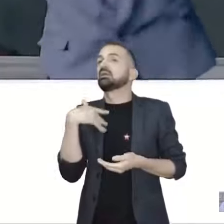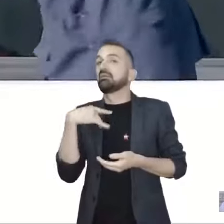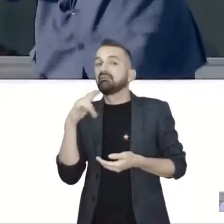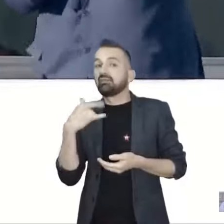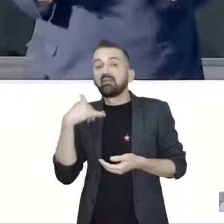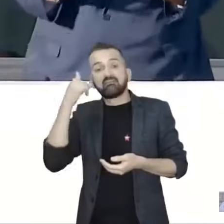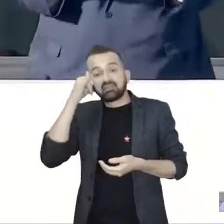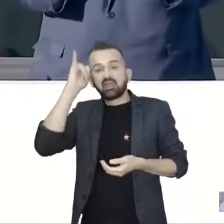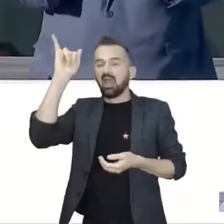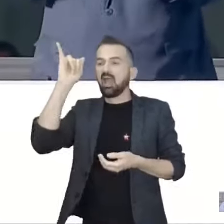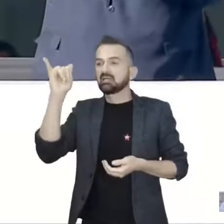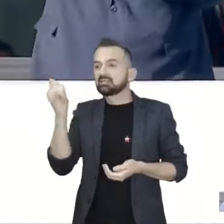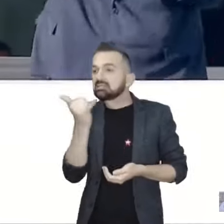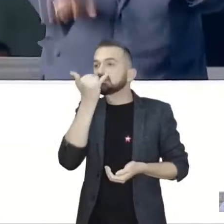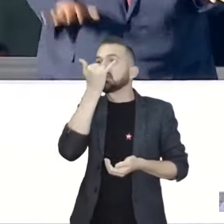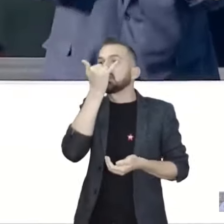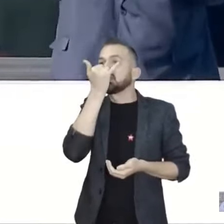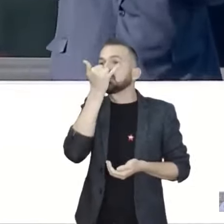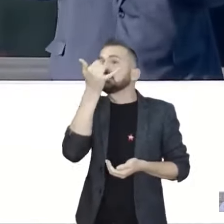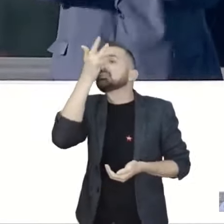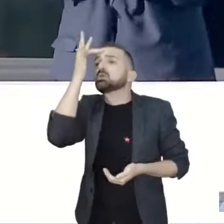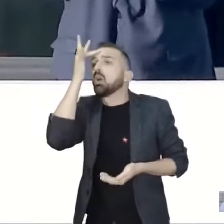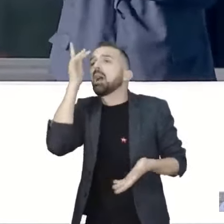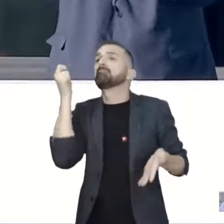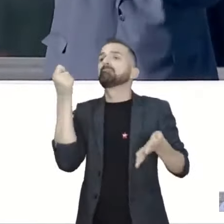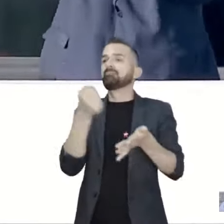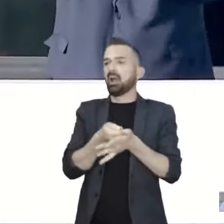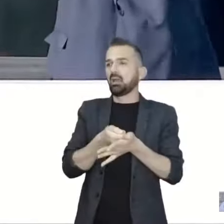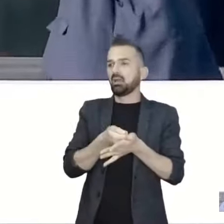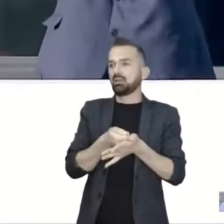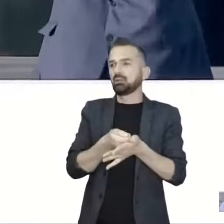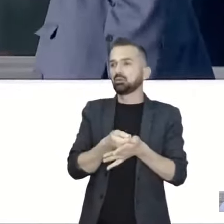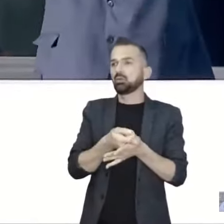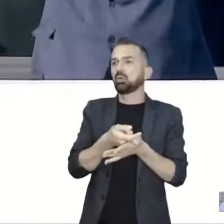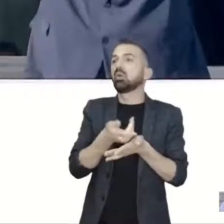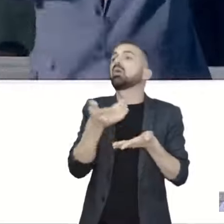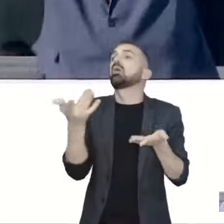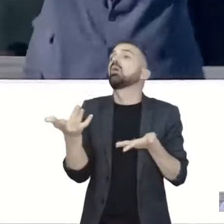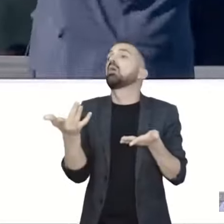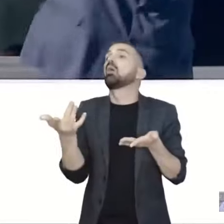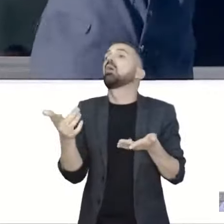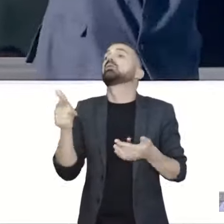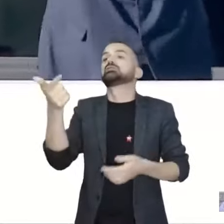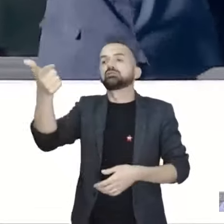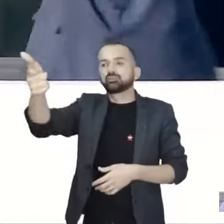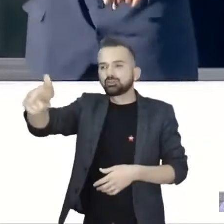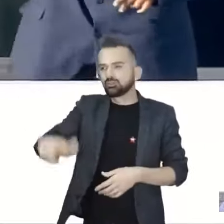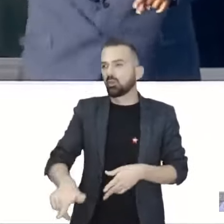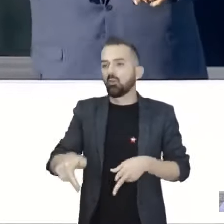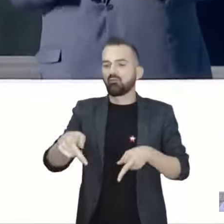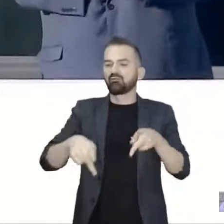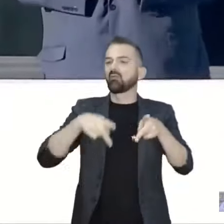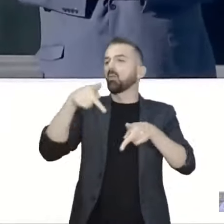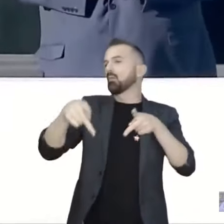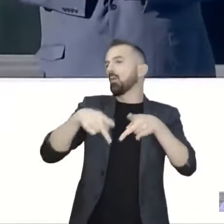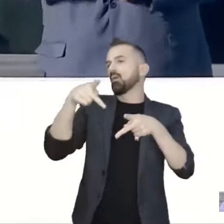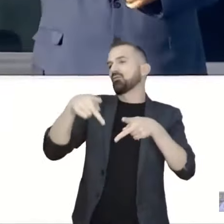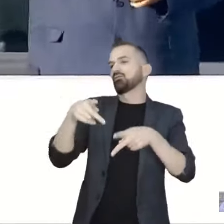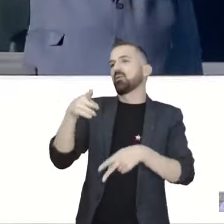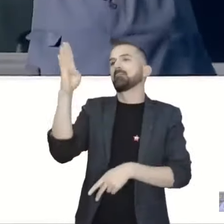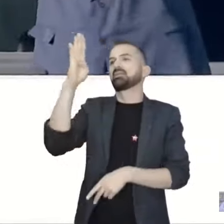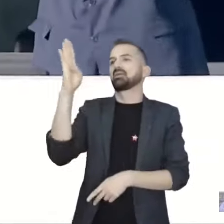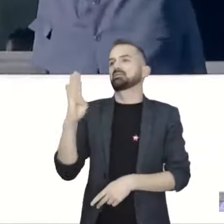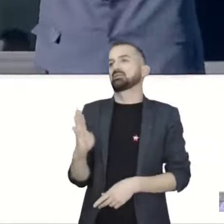quem está pagando a conta deste apagão é outra vez o povo brasileiro. Meus